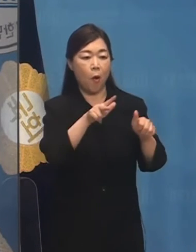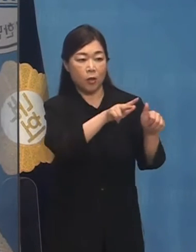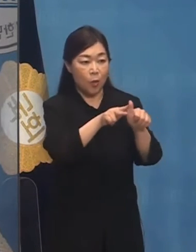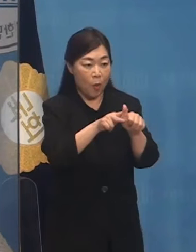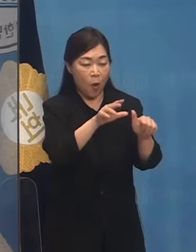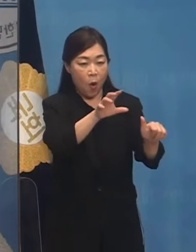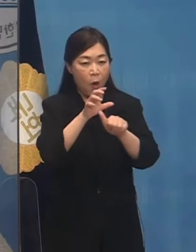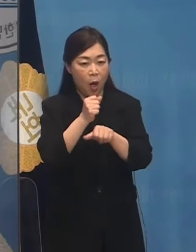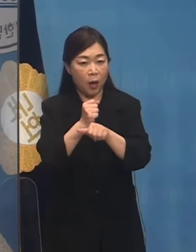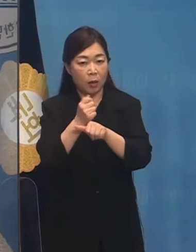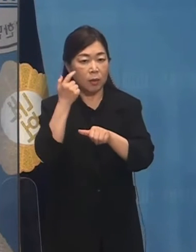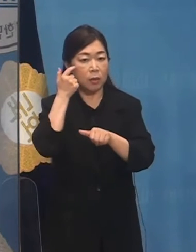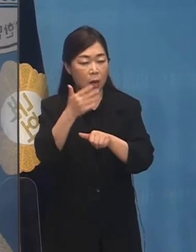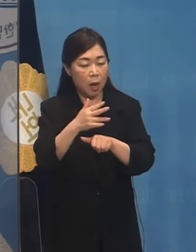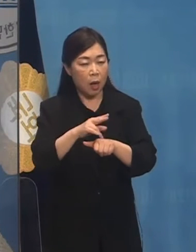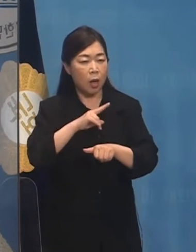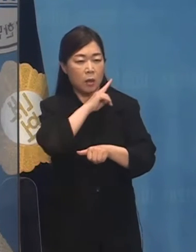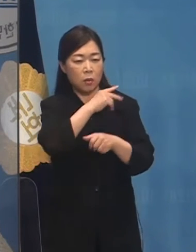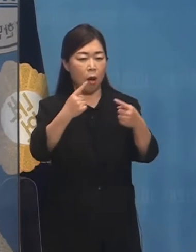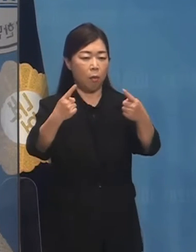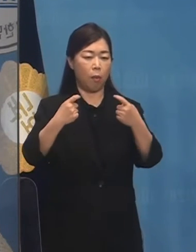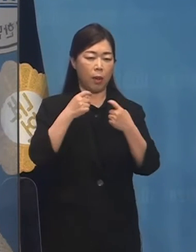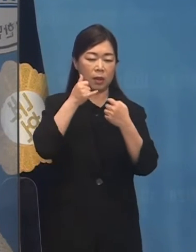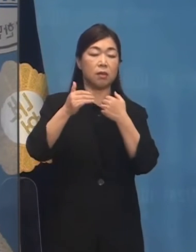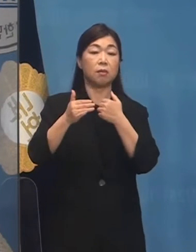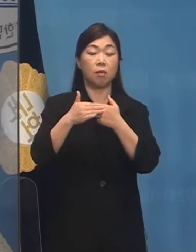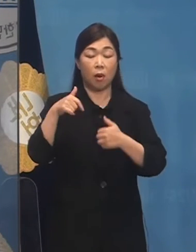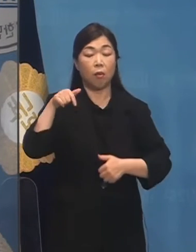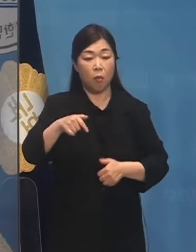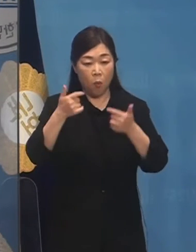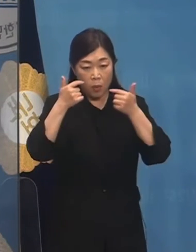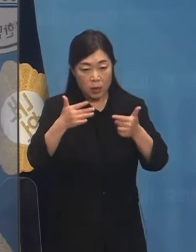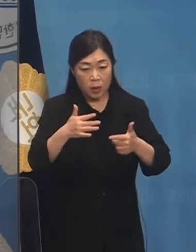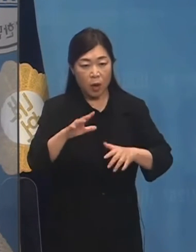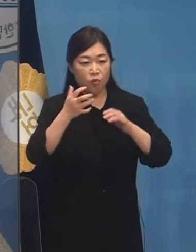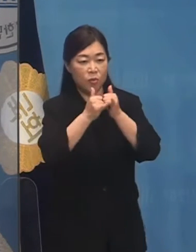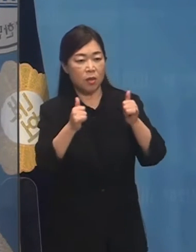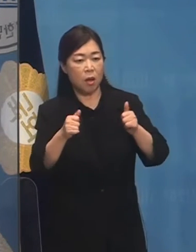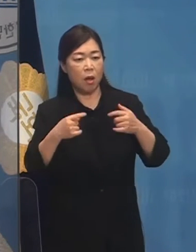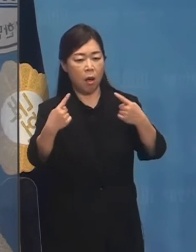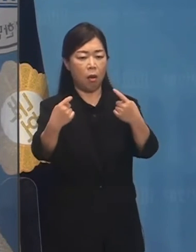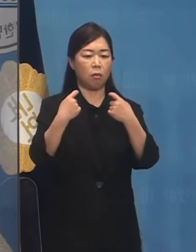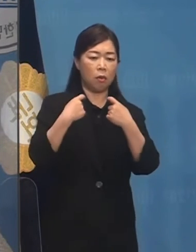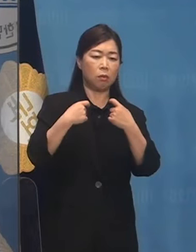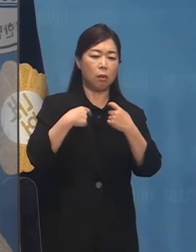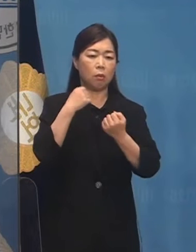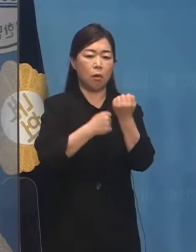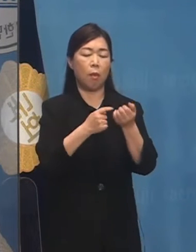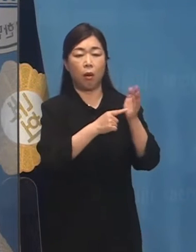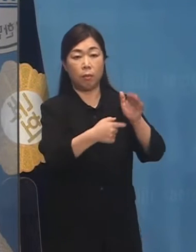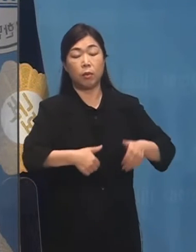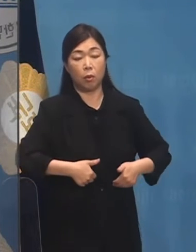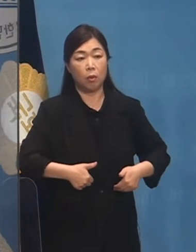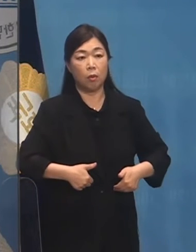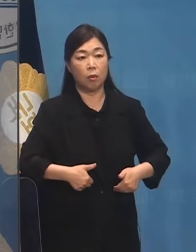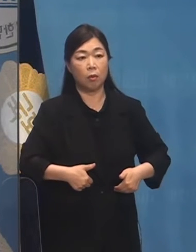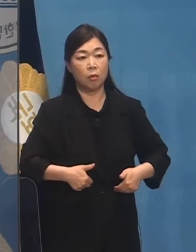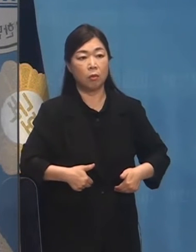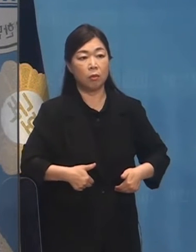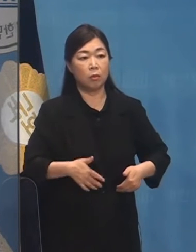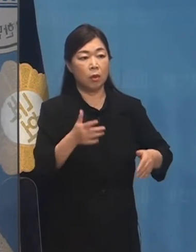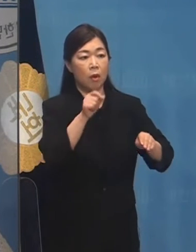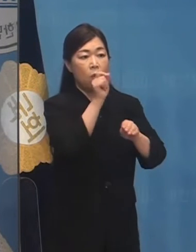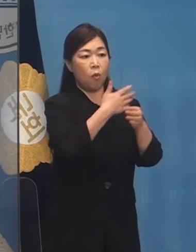그런 의혹을 받고 있기 때문에 이 점만큼은 분명하게 우리 국민들의 의혹을 풀어드려야 됩니다. 이렇게 정관예우의